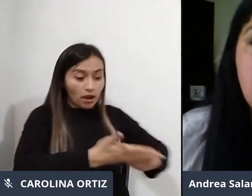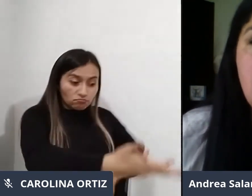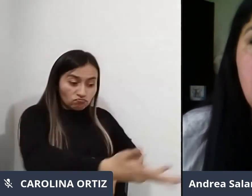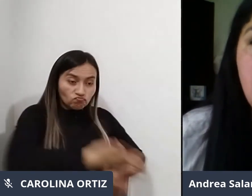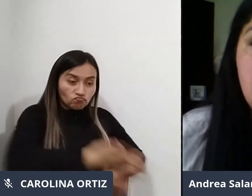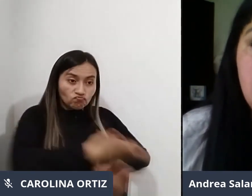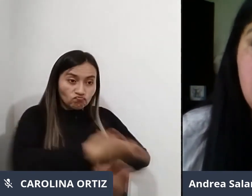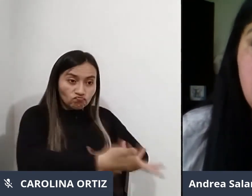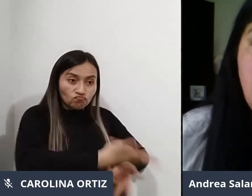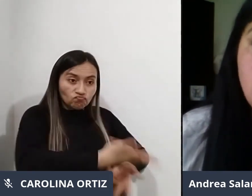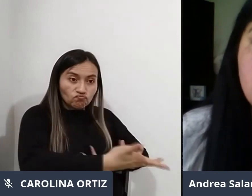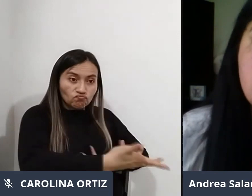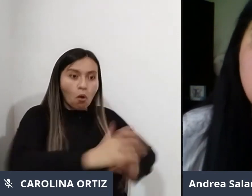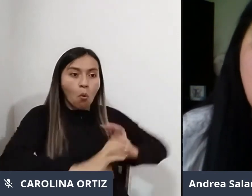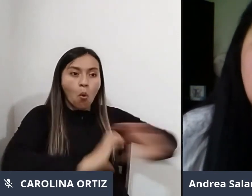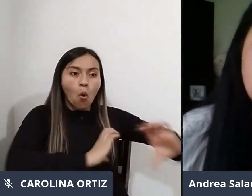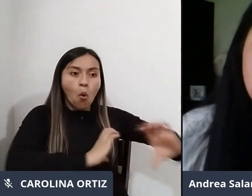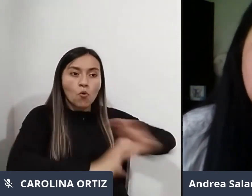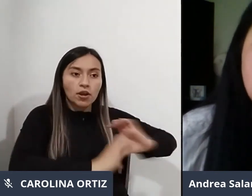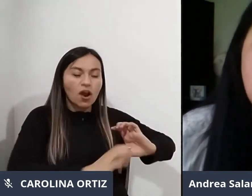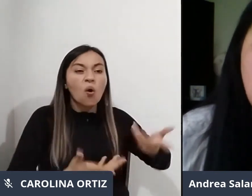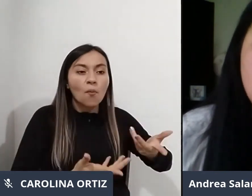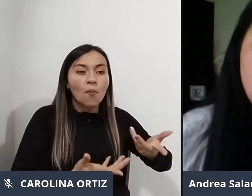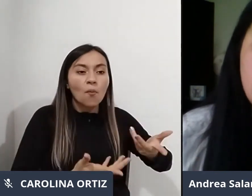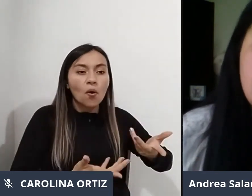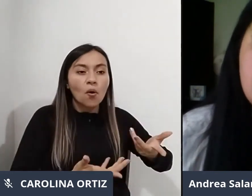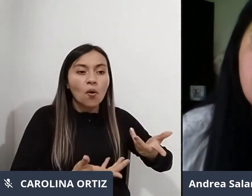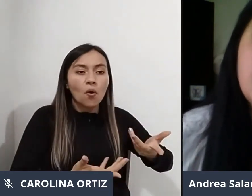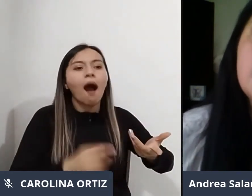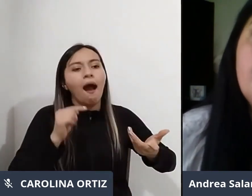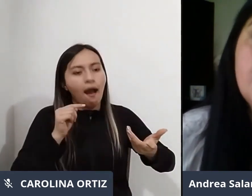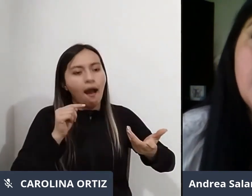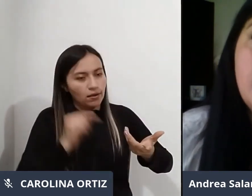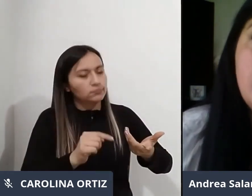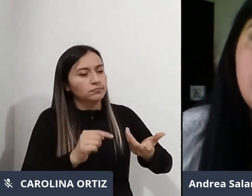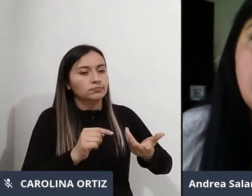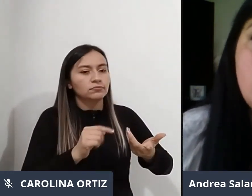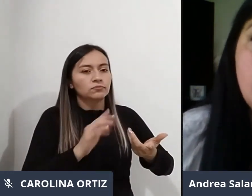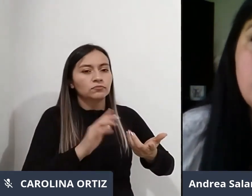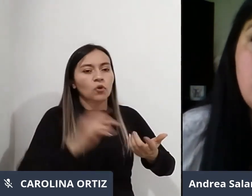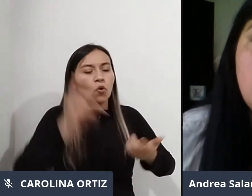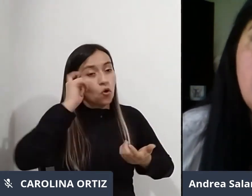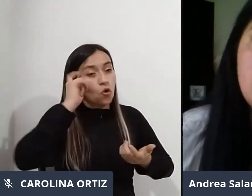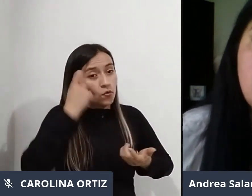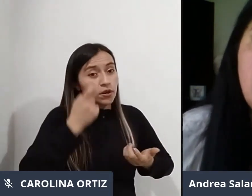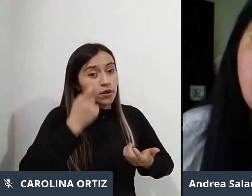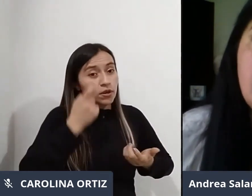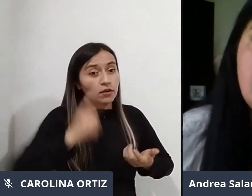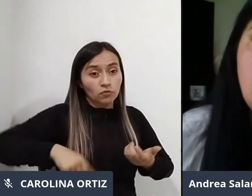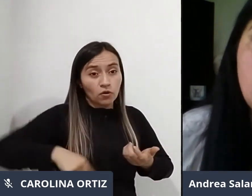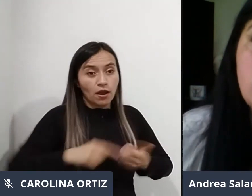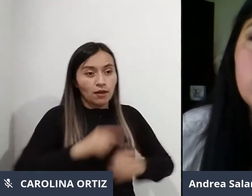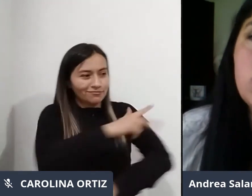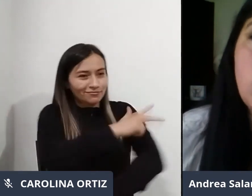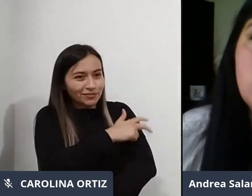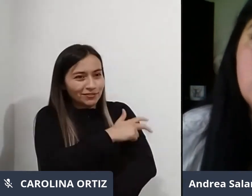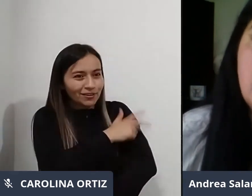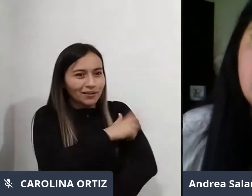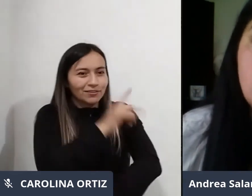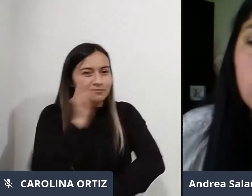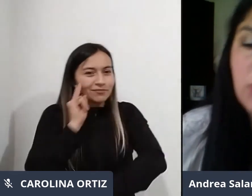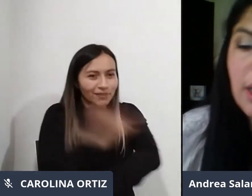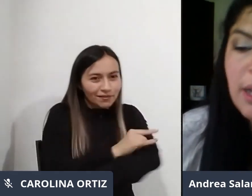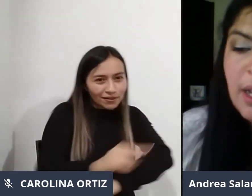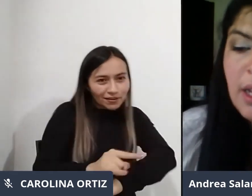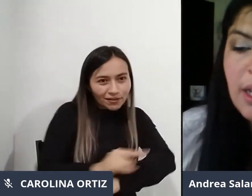porque hay muchas escuelas que se han encerrado sobre sí mismas y que no han tenido la posibilidad de dialogar con todos los